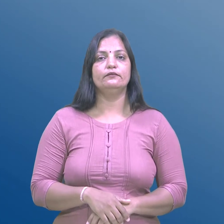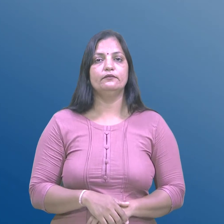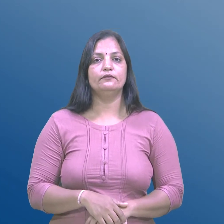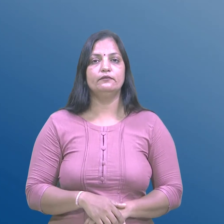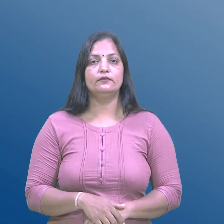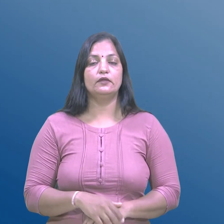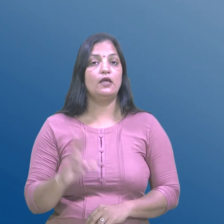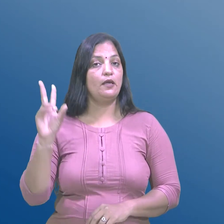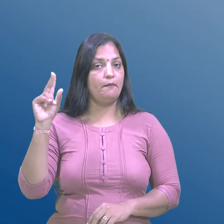બીજું,